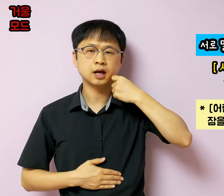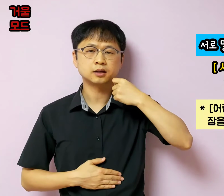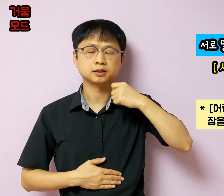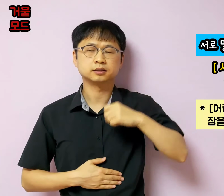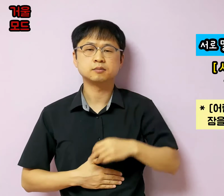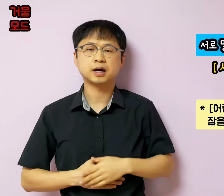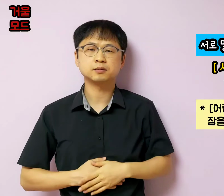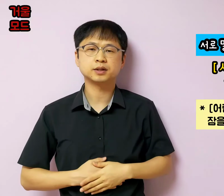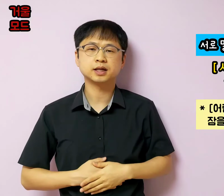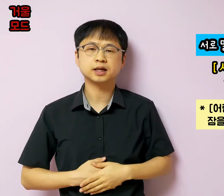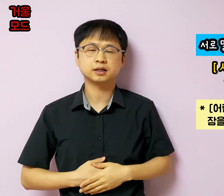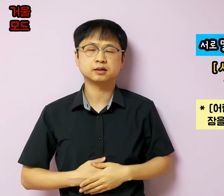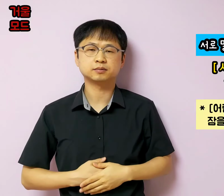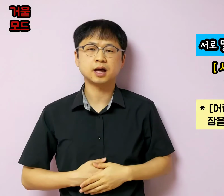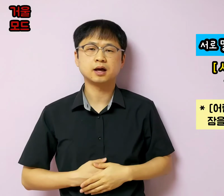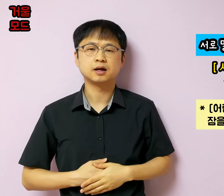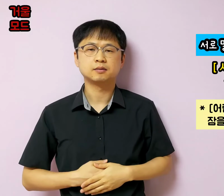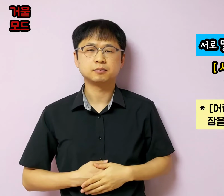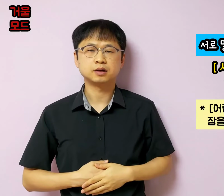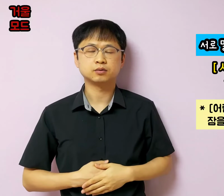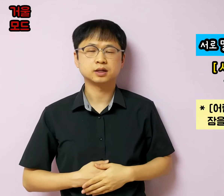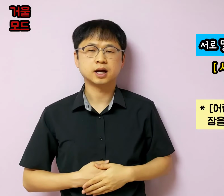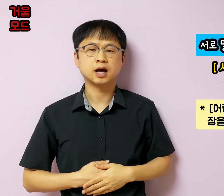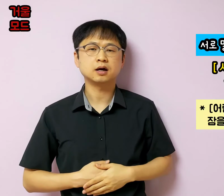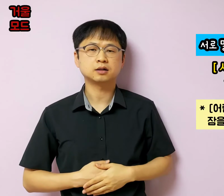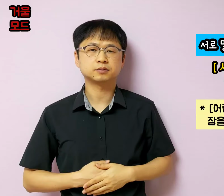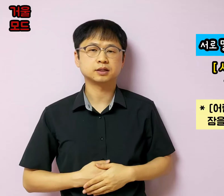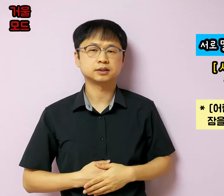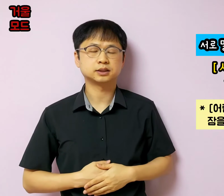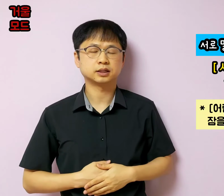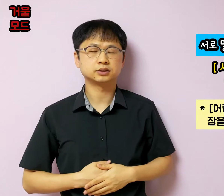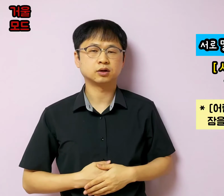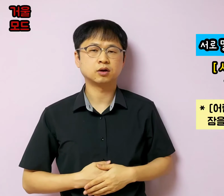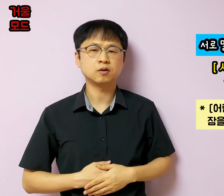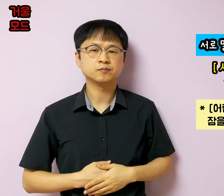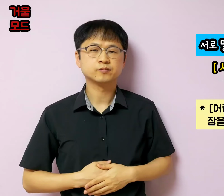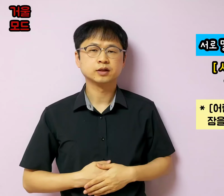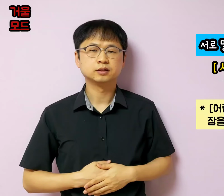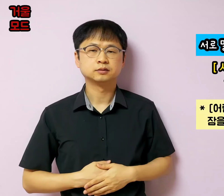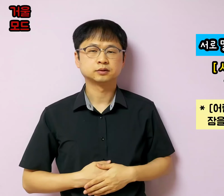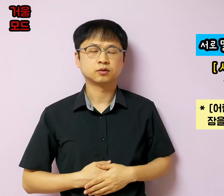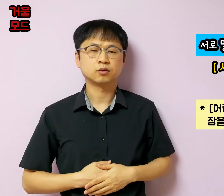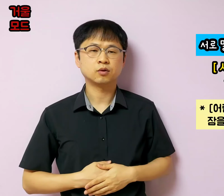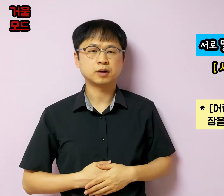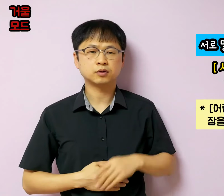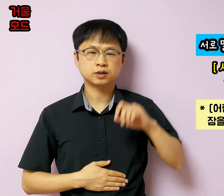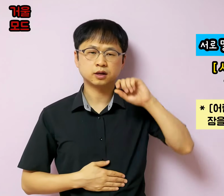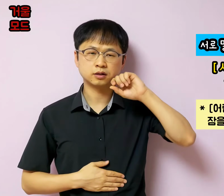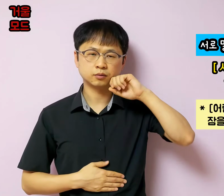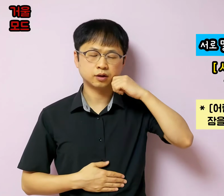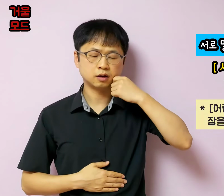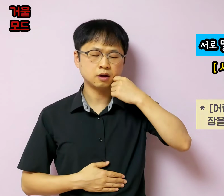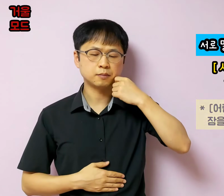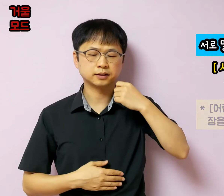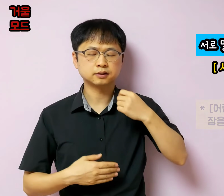수어입니다. 그래서 말을 편하게 하기 어렵다. 말 놓기가 어렵다는 뜻이 되겠죠. 서로 말 놓기가 어려워.